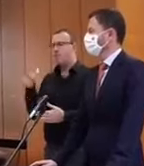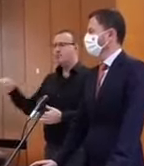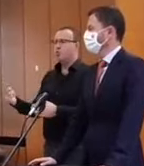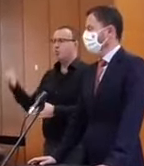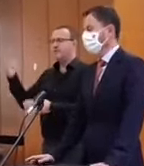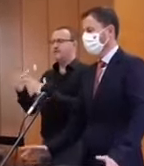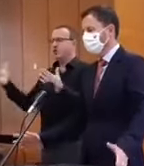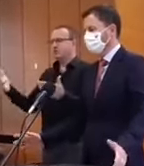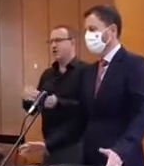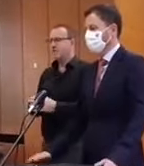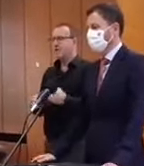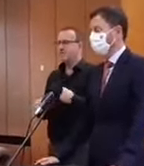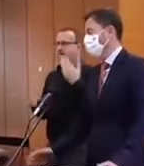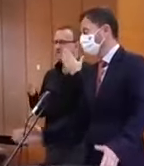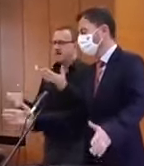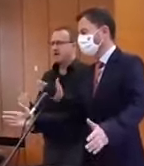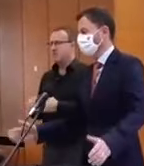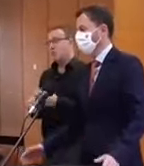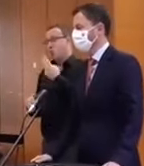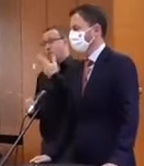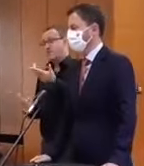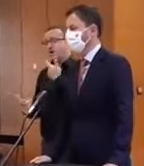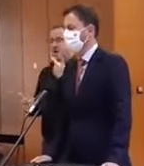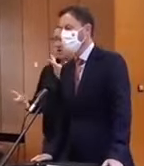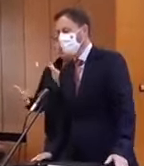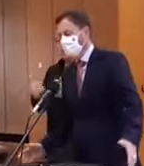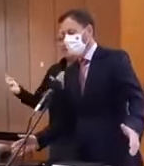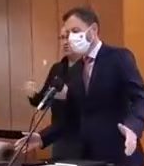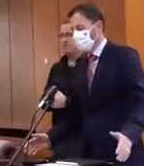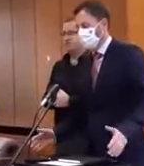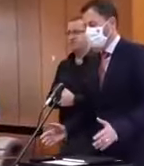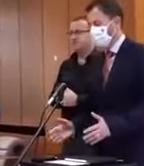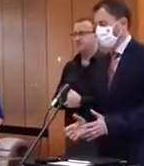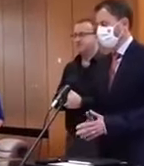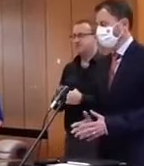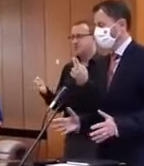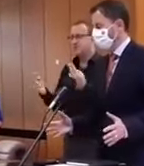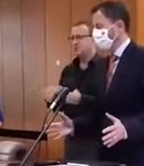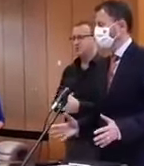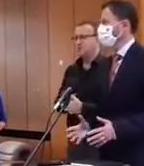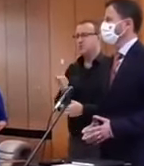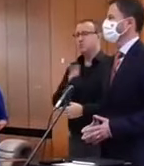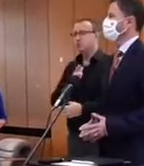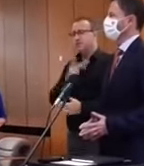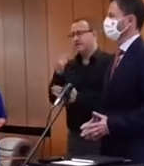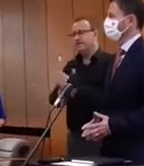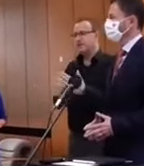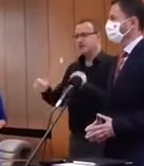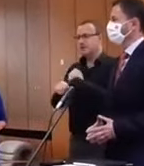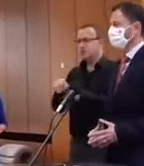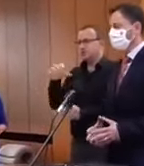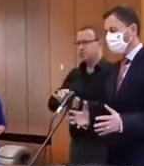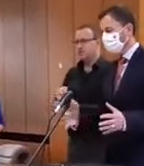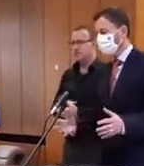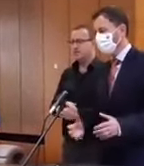ústavnej väčšiny. Ale verím, že uvidíme, ako to bude, ako sa to vyvinie. samozrejme počkáme si na výsledky